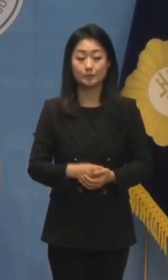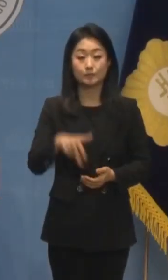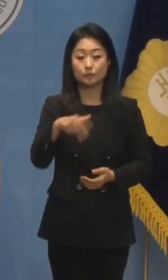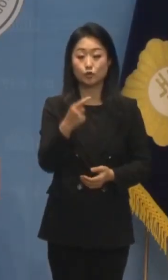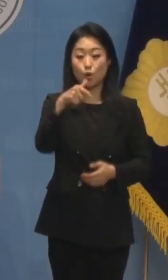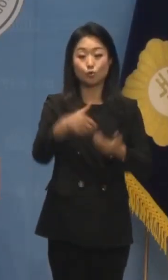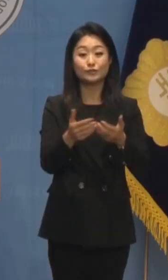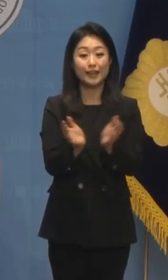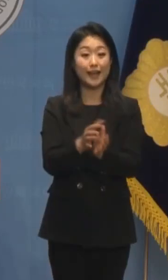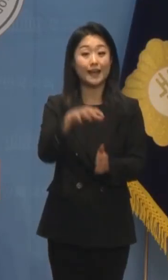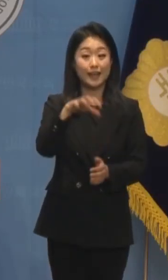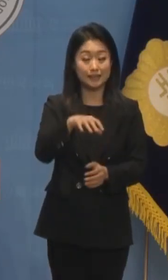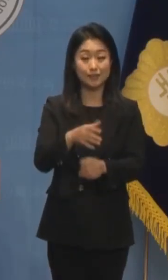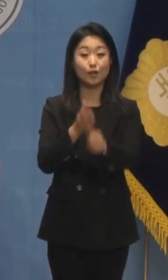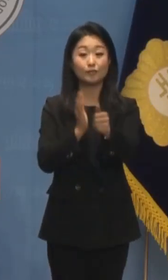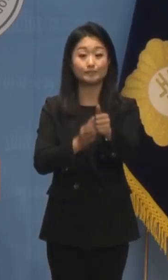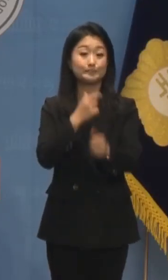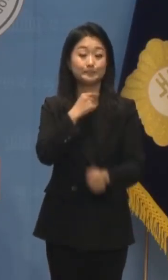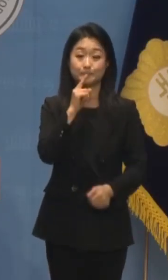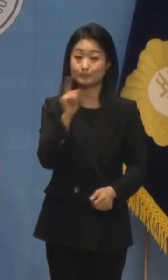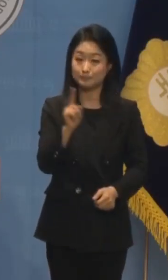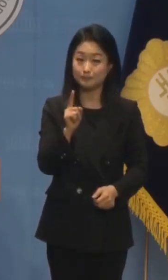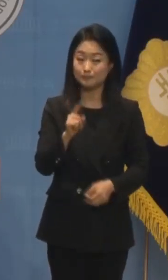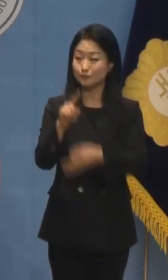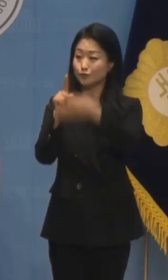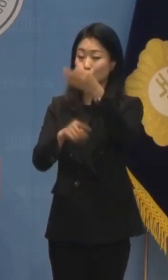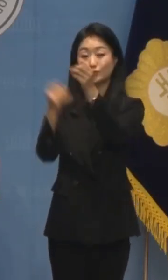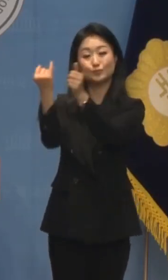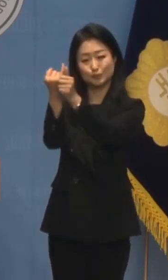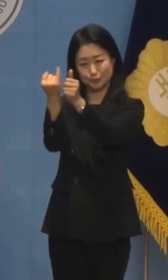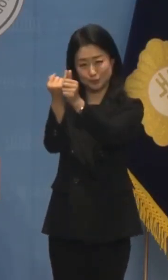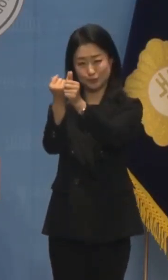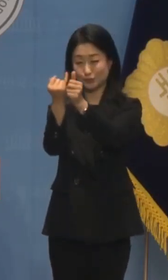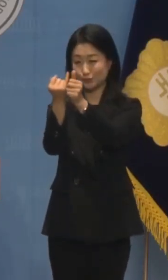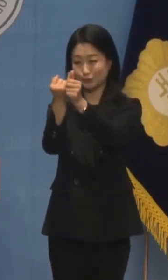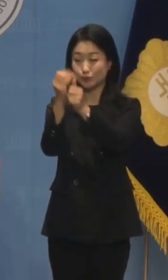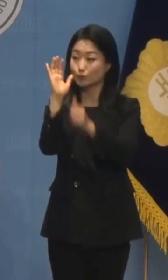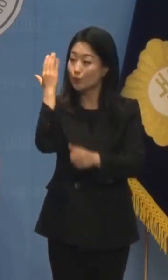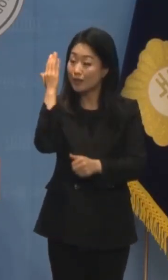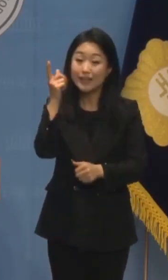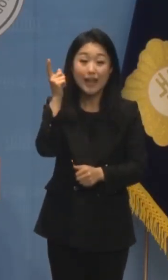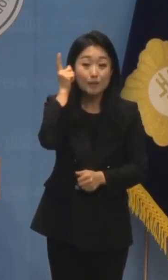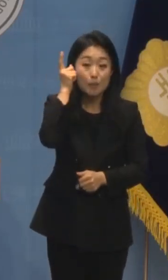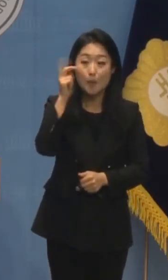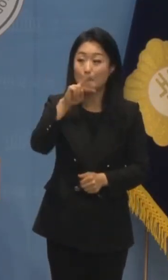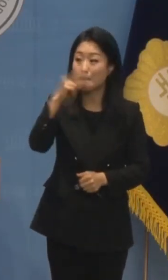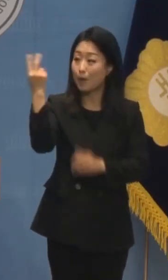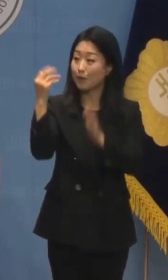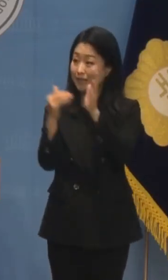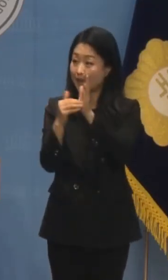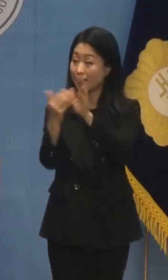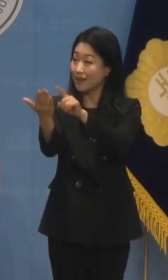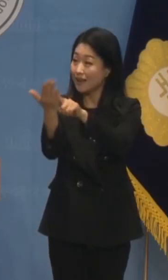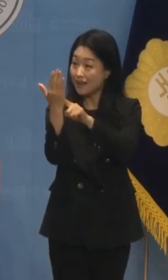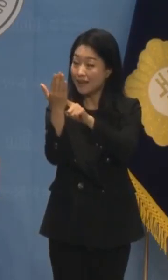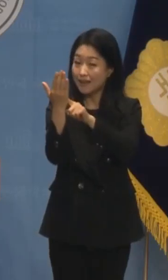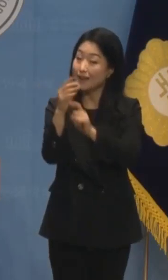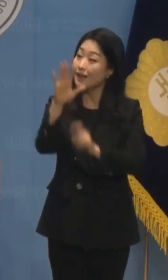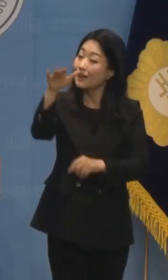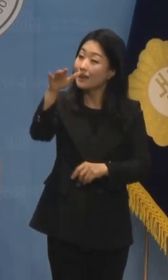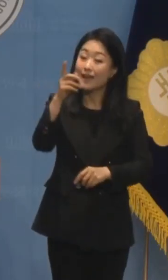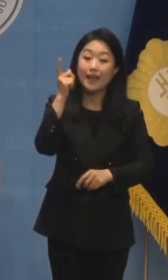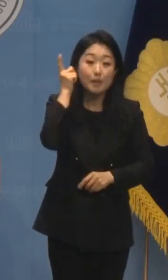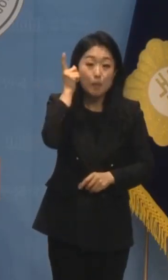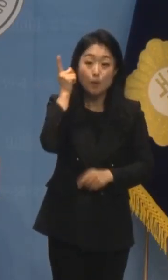조국 혁신당이 권고합니다. 윤석열, 김건희 부부가 최근에 휴대전화를 바꿨다고 하니 그